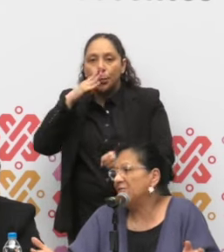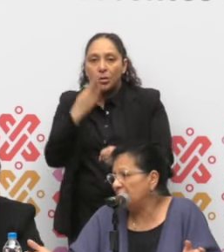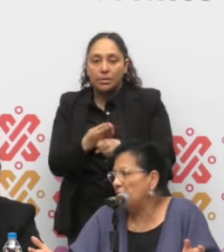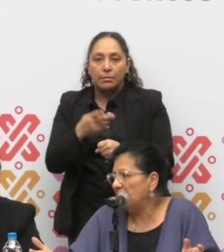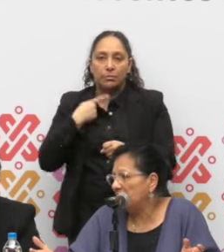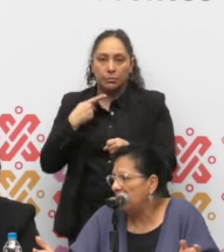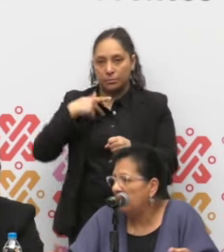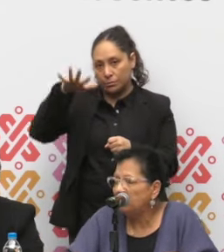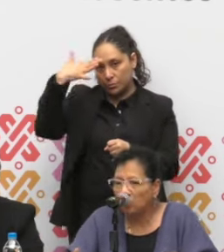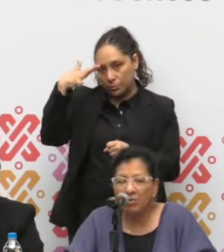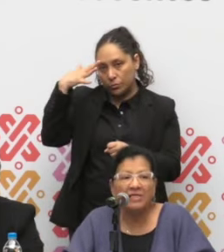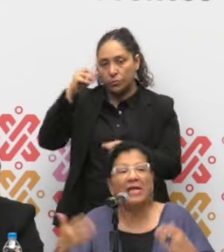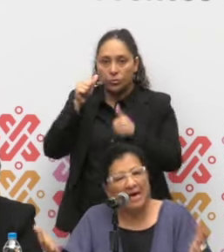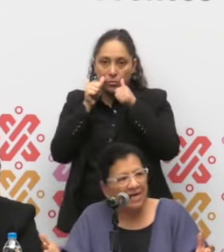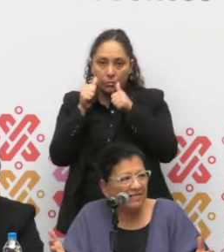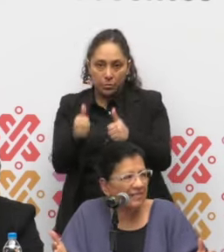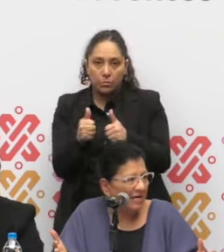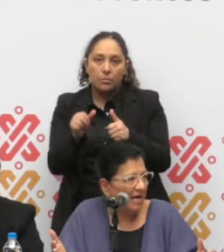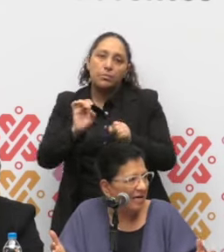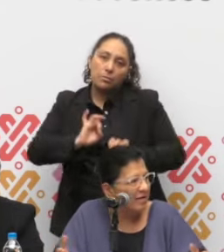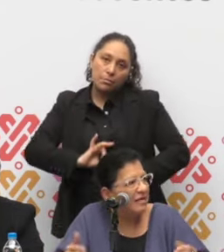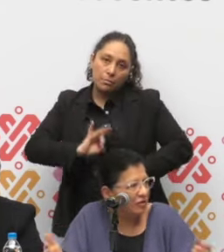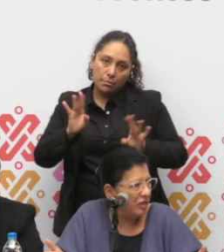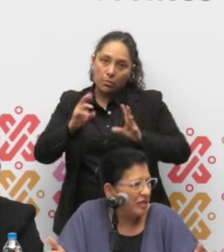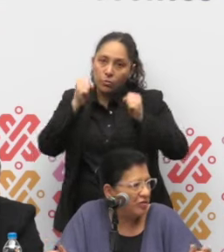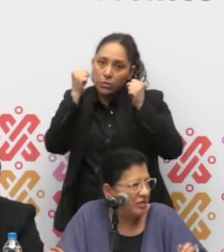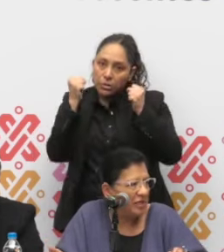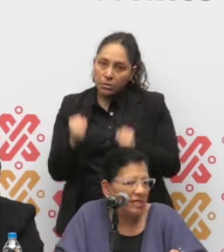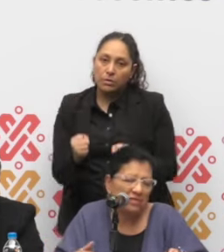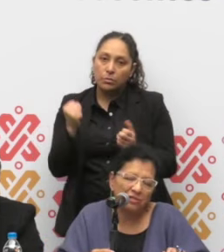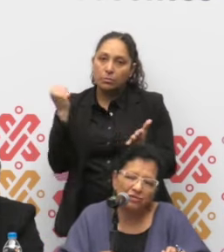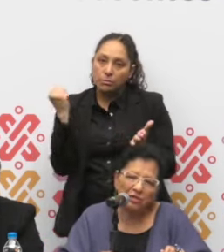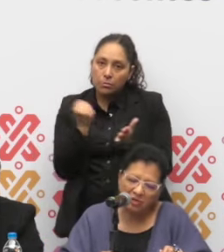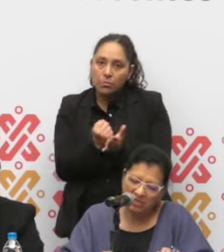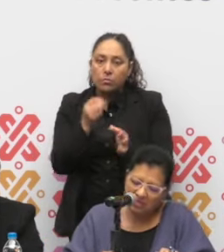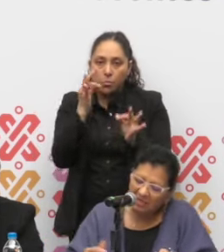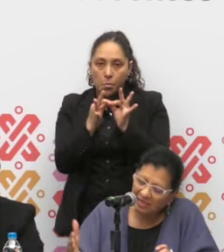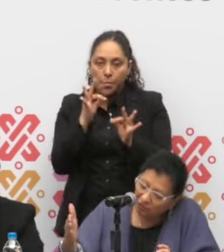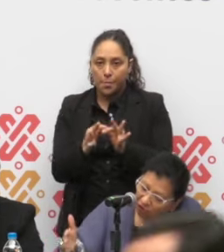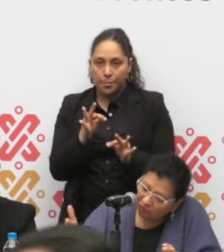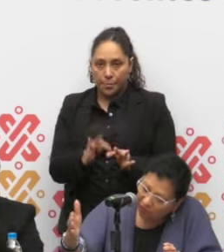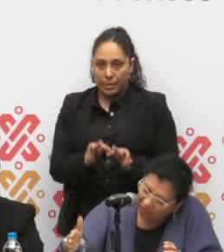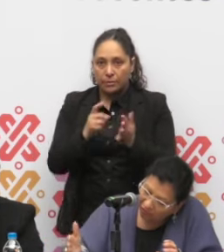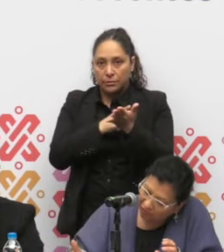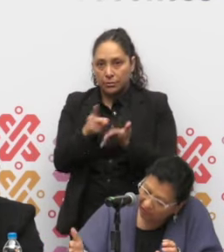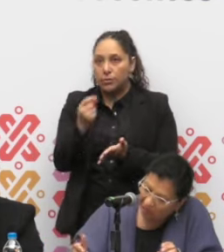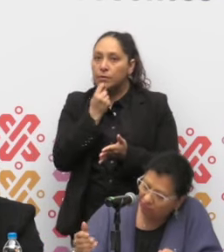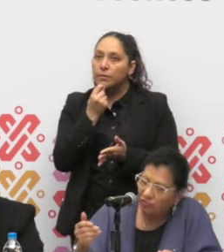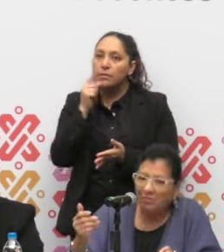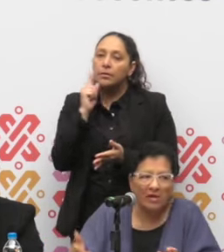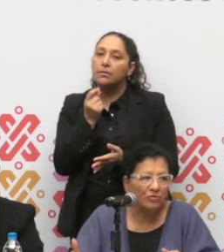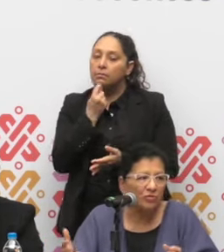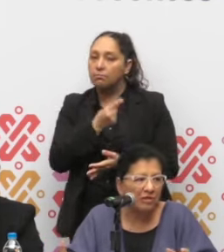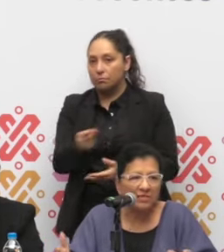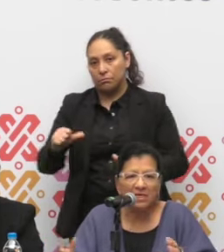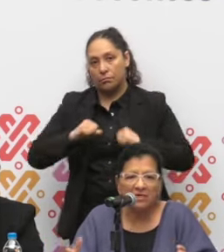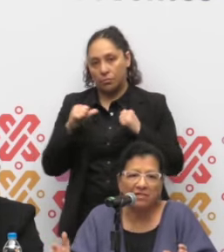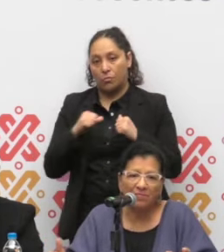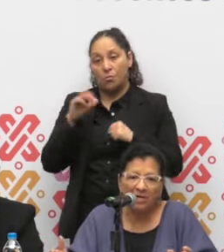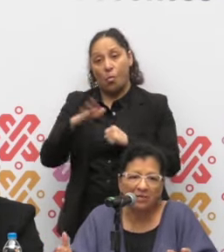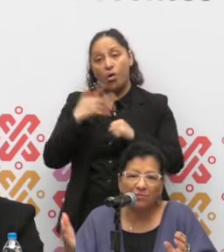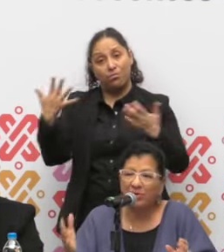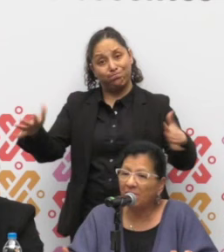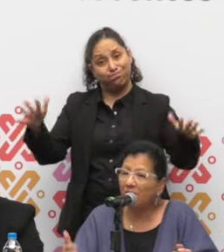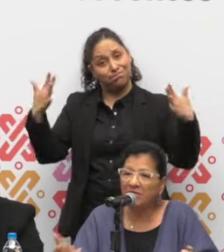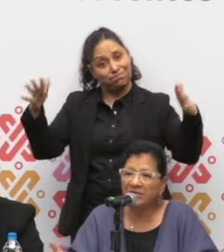de la atención, ¿no?, y de la garantía de los derechos de niñas, niños y adolescentes. Y entonces, por eso, pues, un aplauso otra vez en